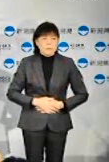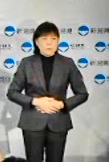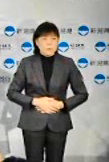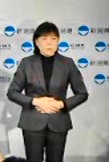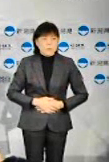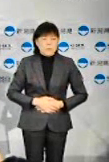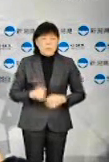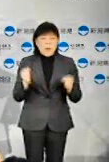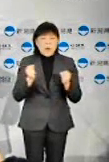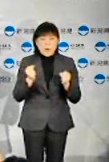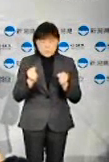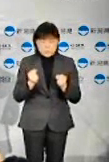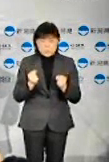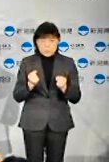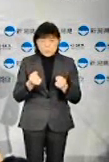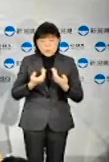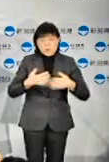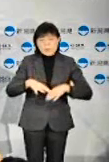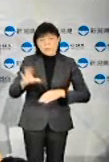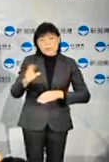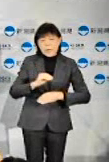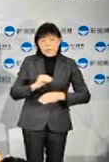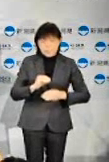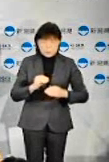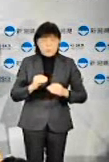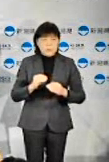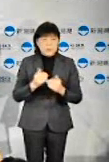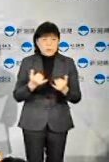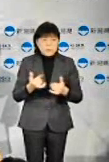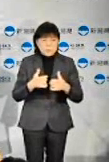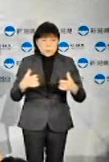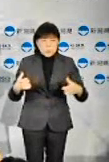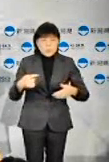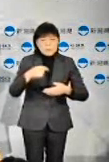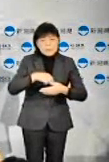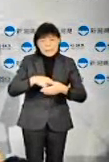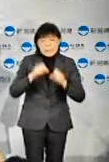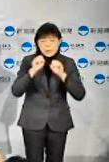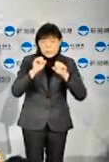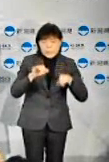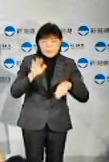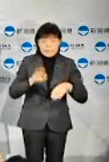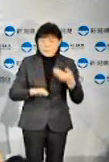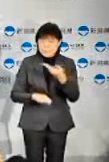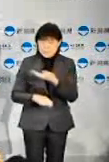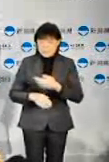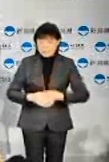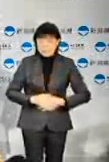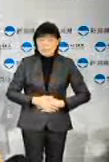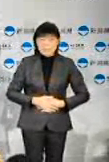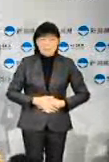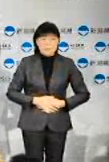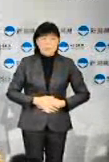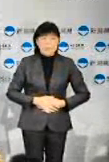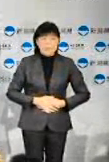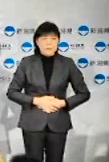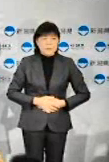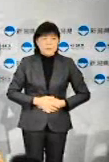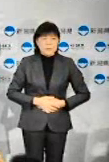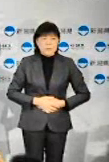も、これから増えていく中で、改めて注意呼びかけるメッセージが今あれば、 これ熊じゃなく